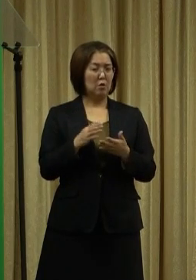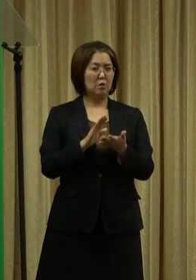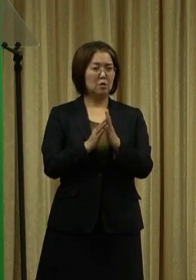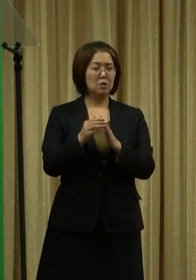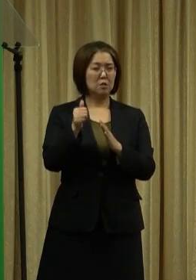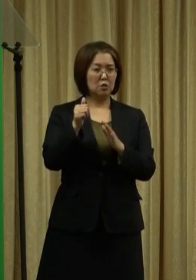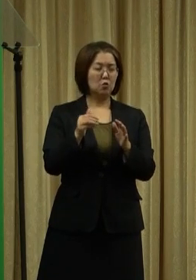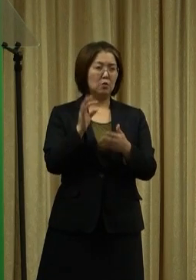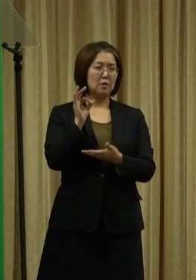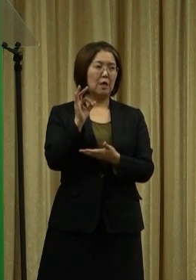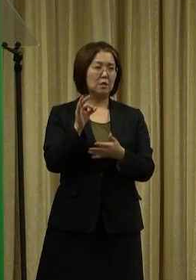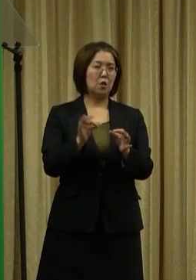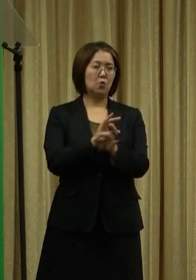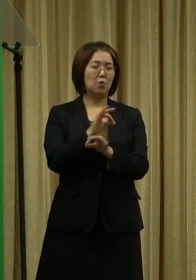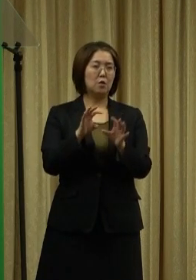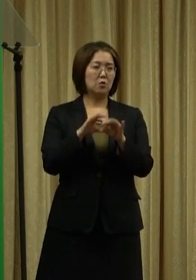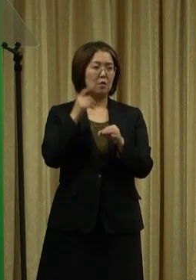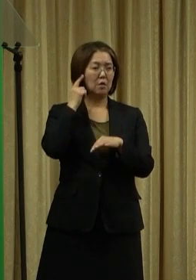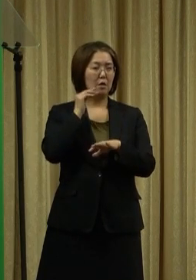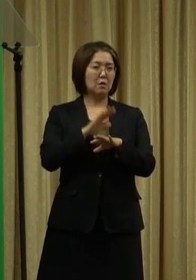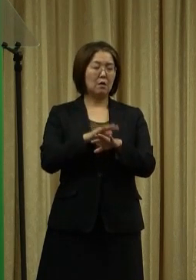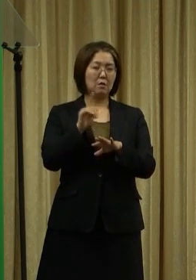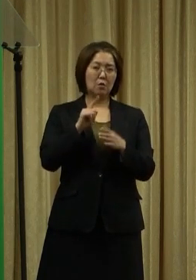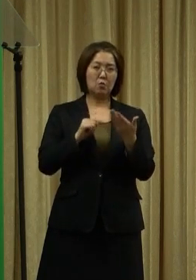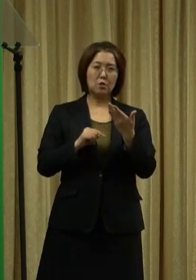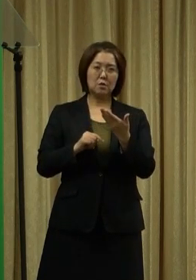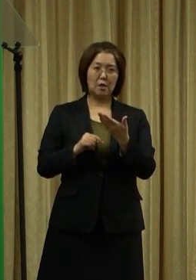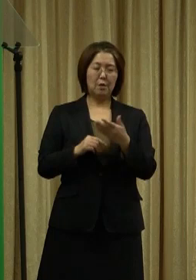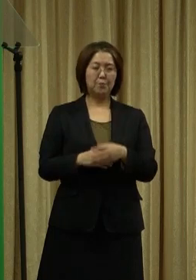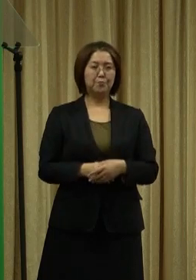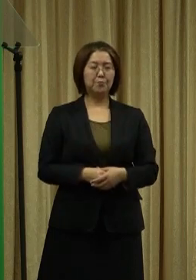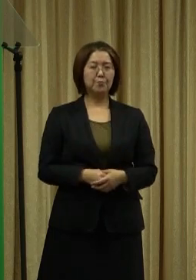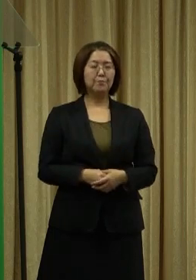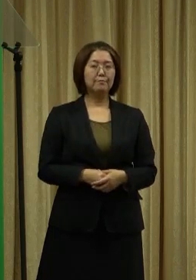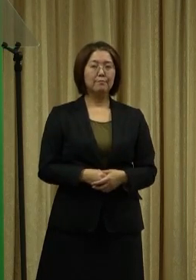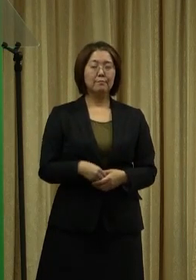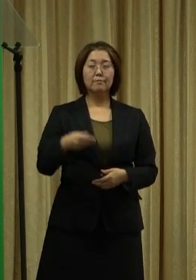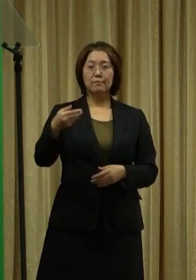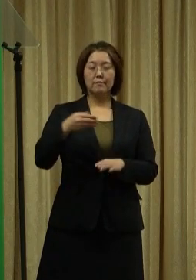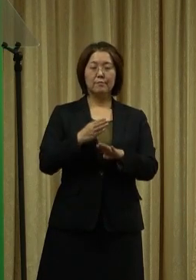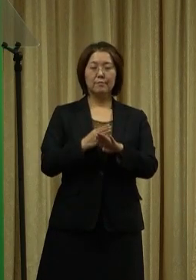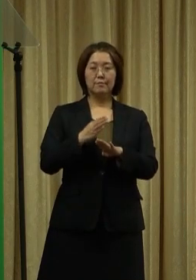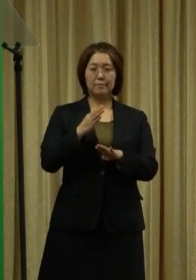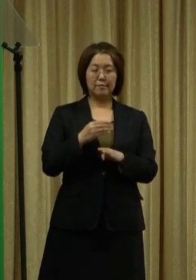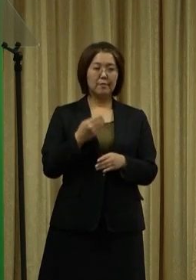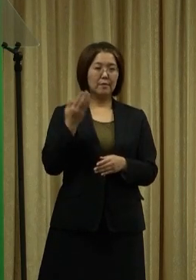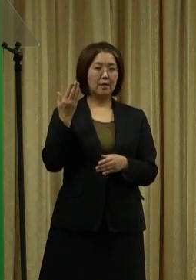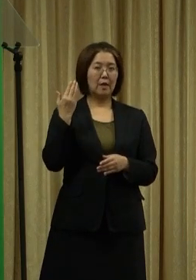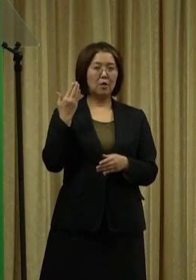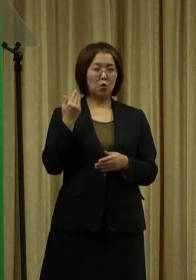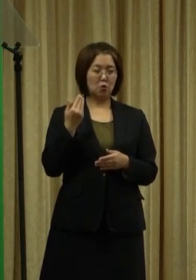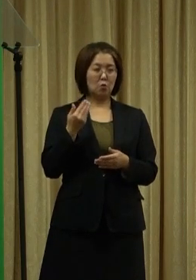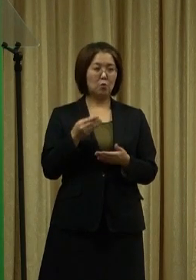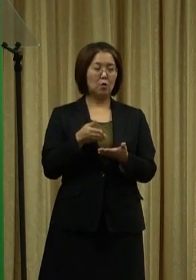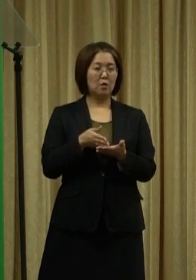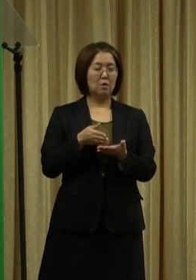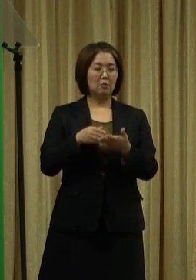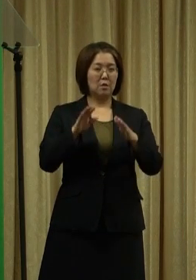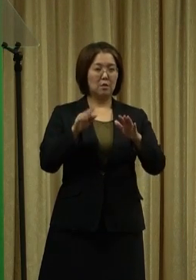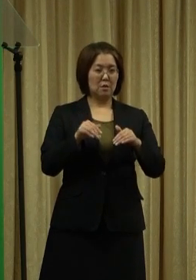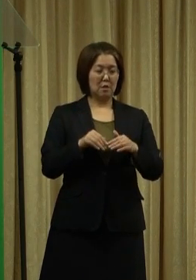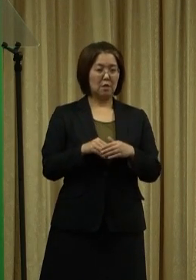財政運営についての考えをお聞かせください。 はい、ありがとうございます。先ほども少し触れました